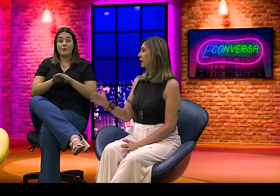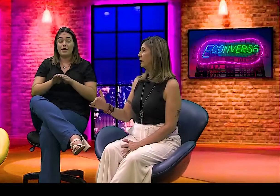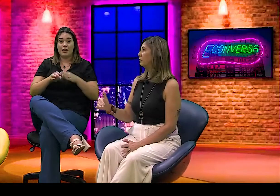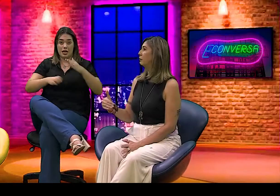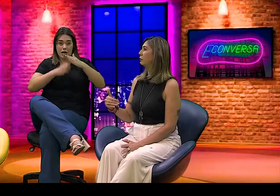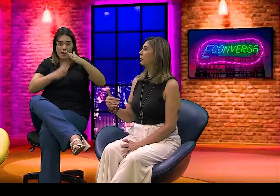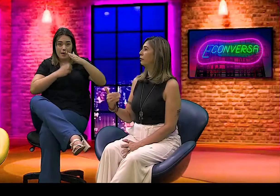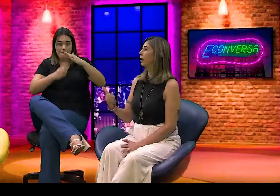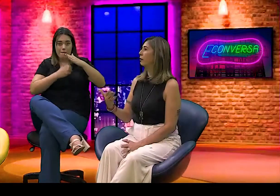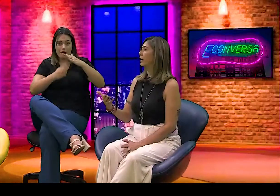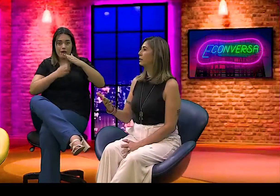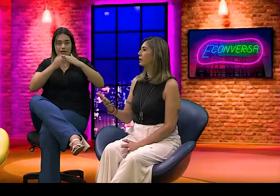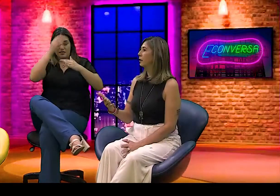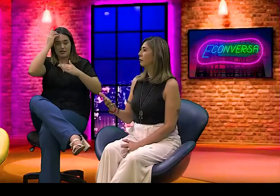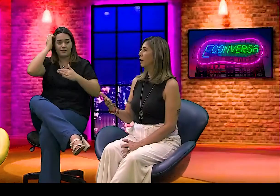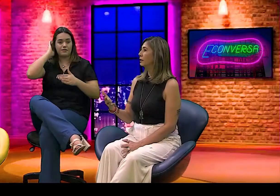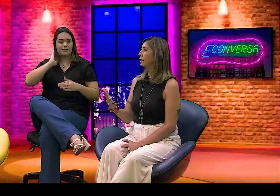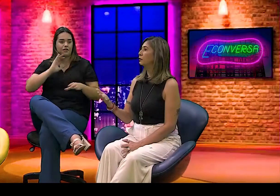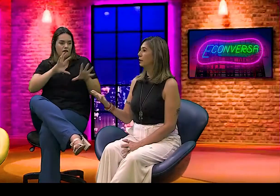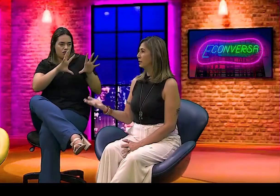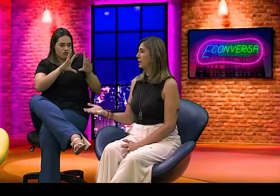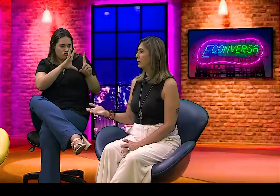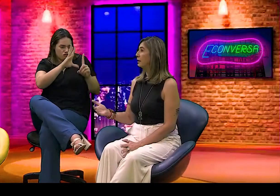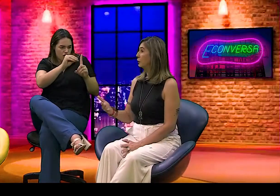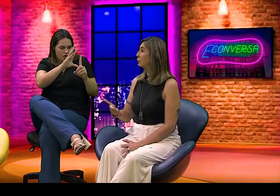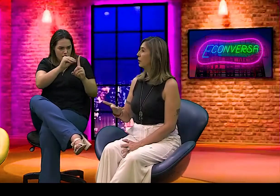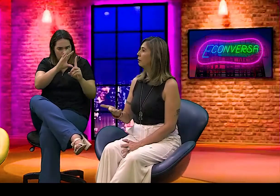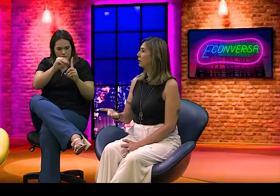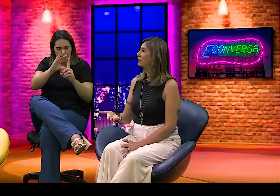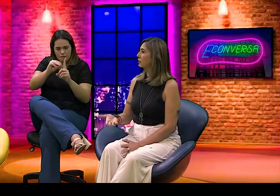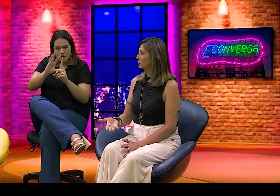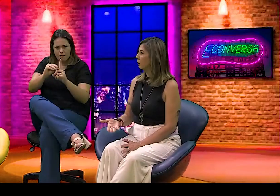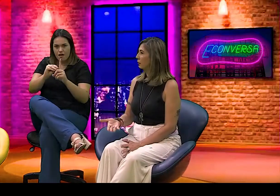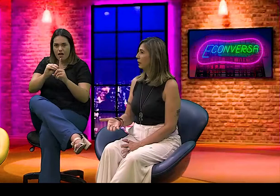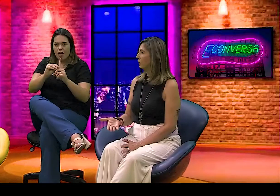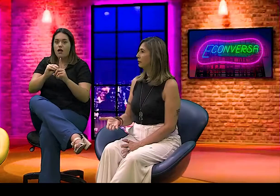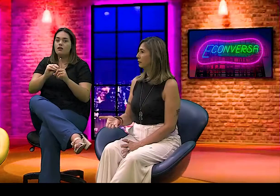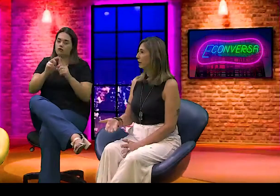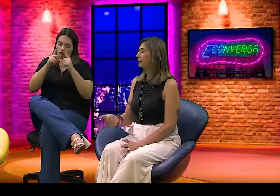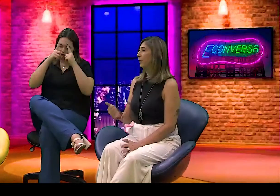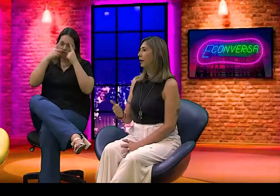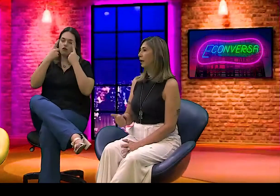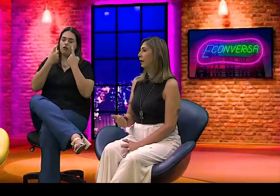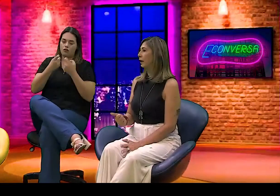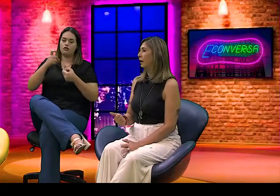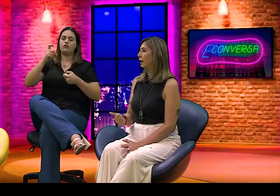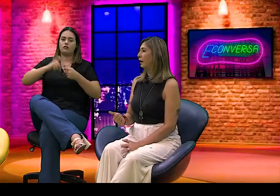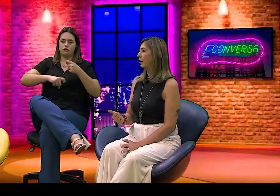né? Um assédio, uma fala mais sexualizada, isso é uma violência sexual, né?